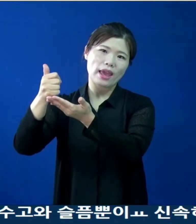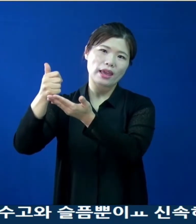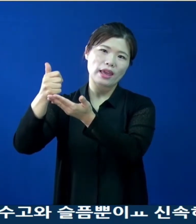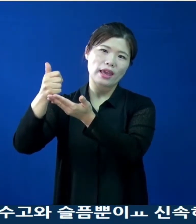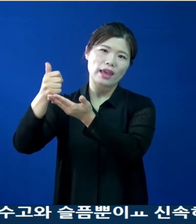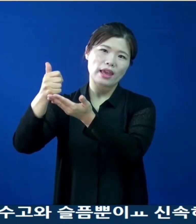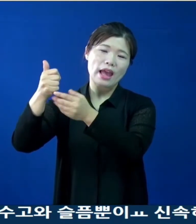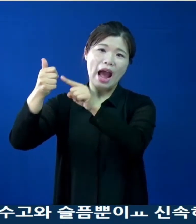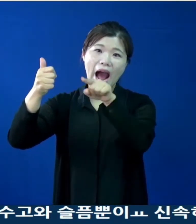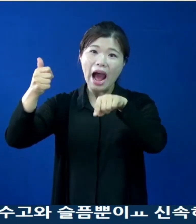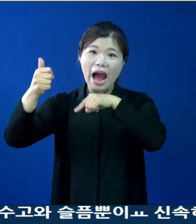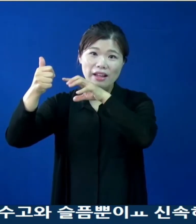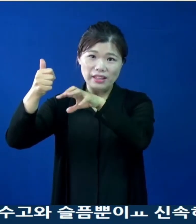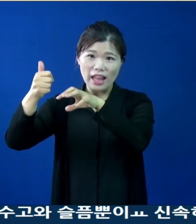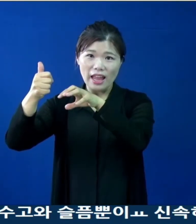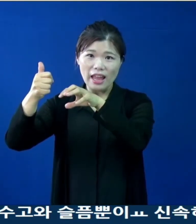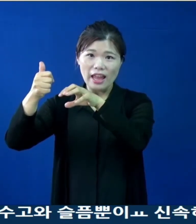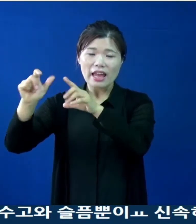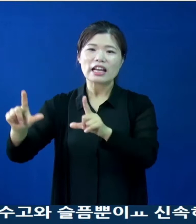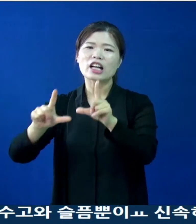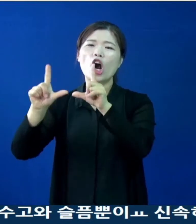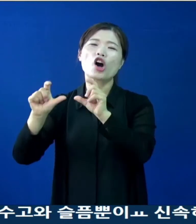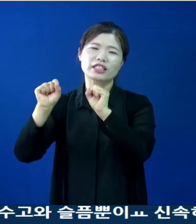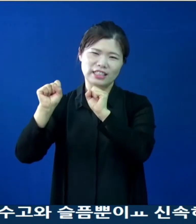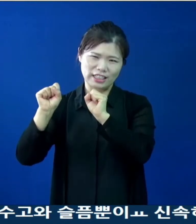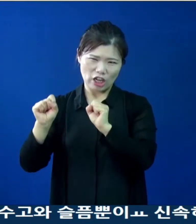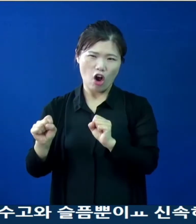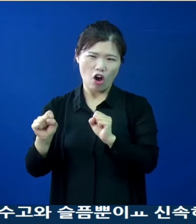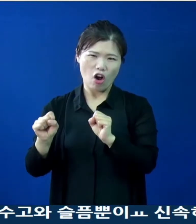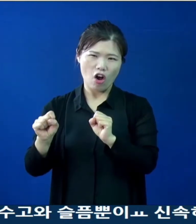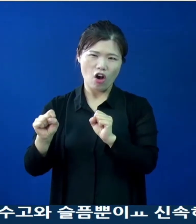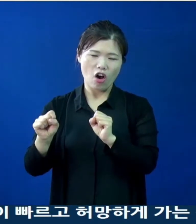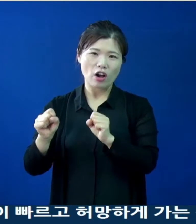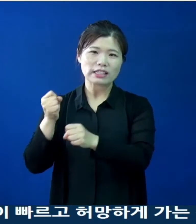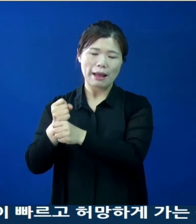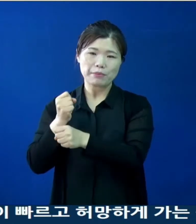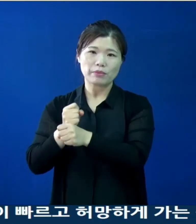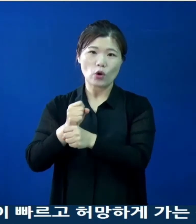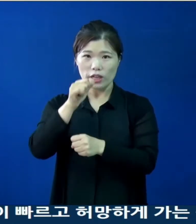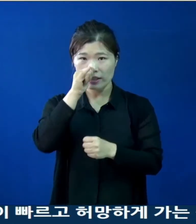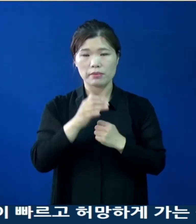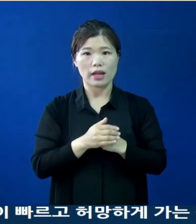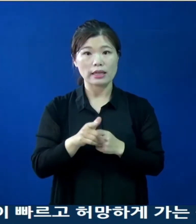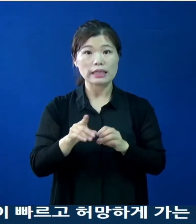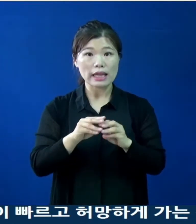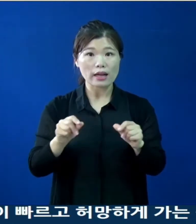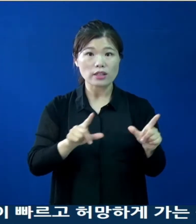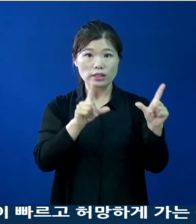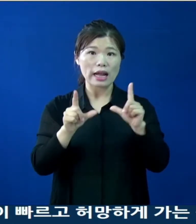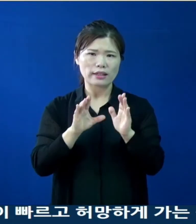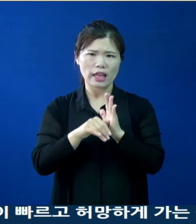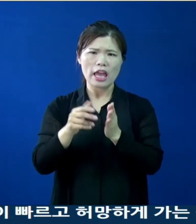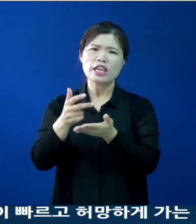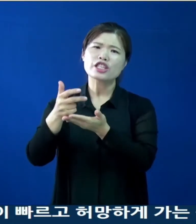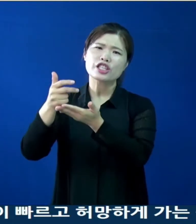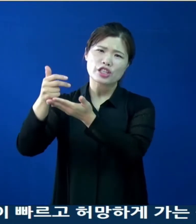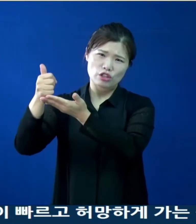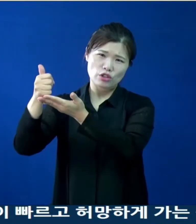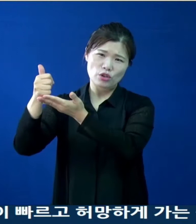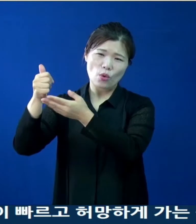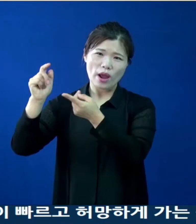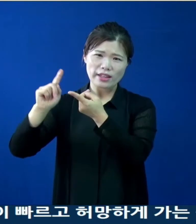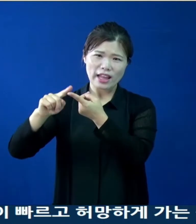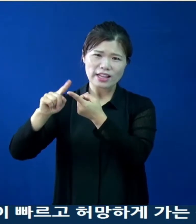거처하는, 여호와를 거처 삼는 것이다. 이 땅에서 살아가는 가운데 여호와를 주거지로 삼는